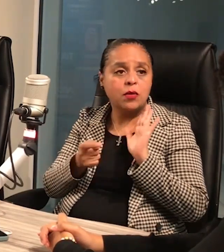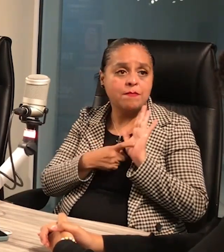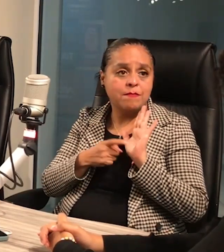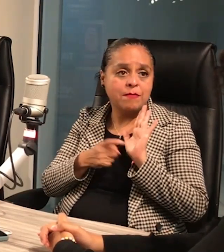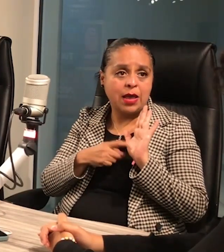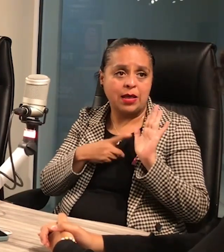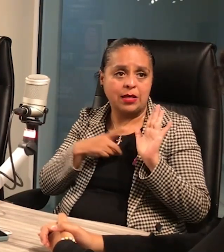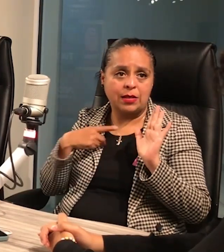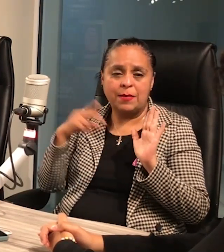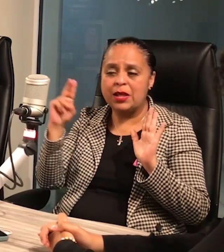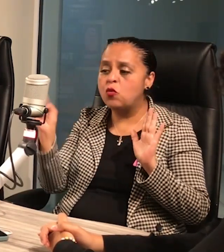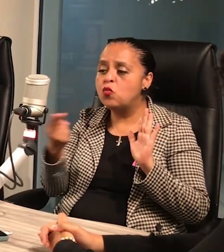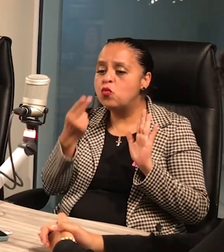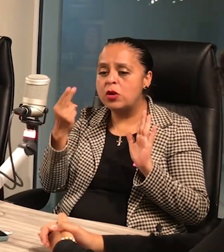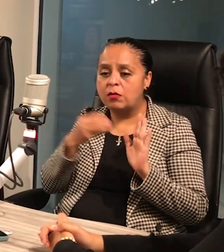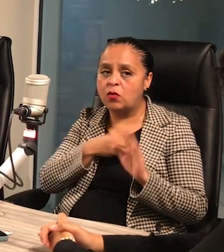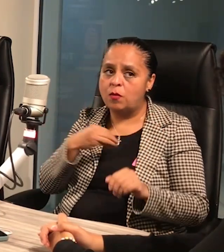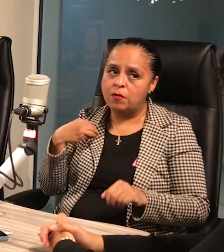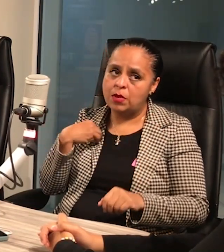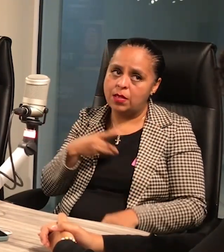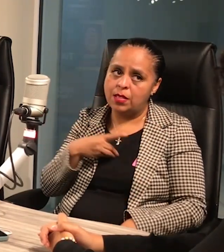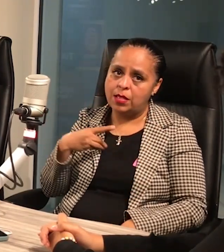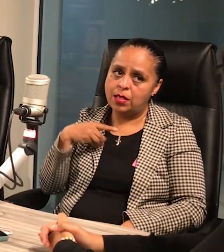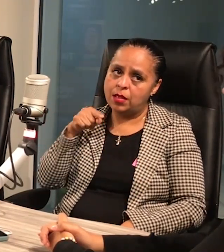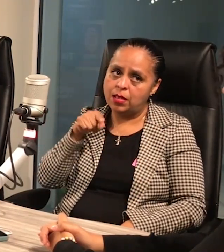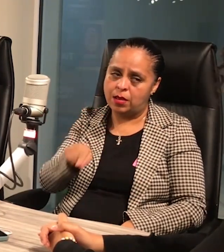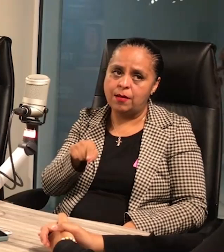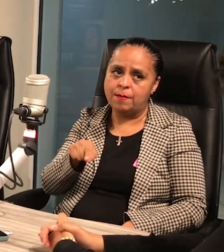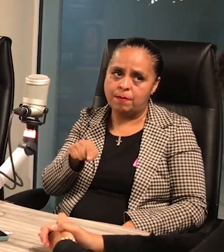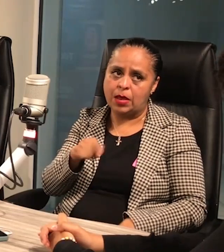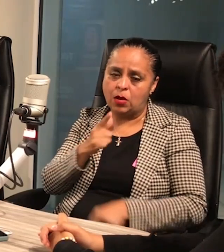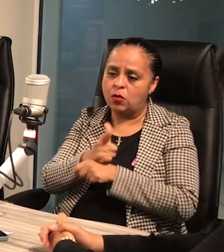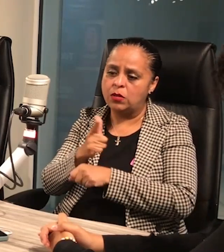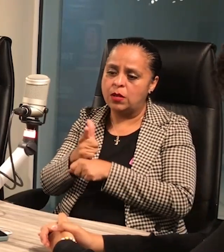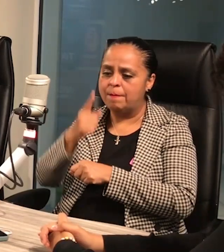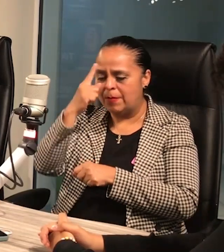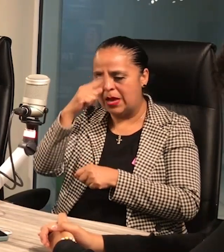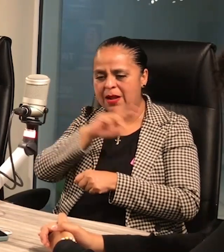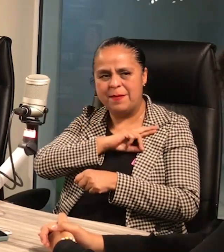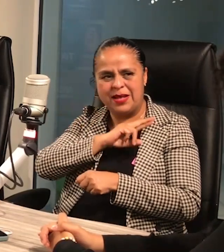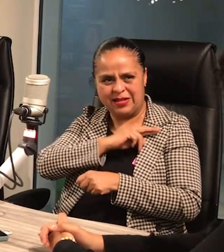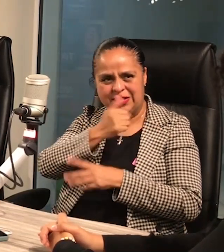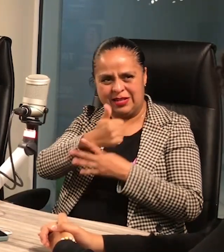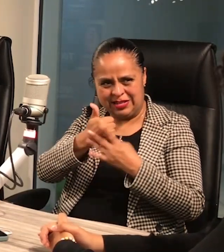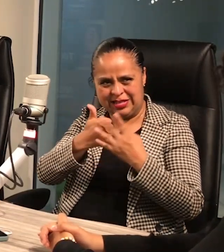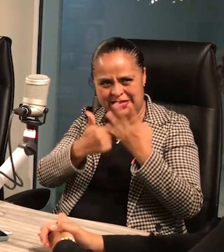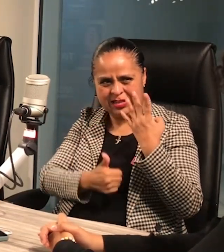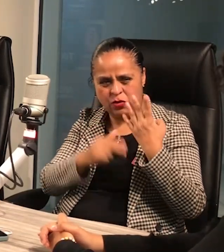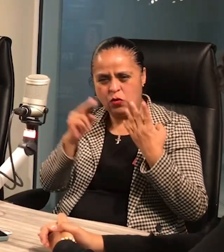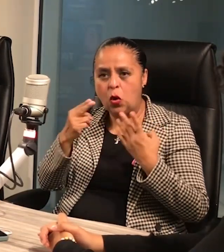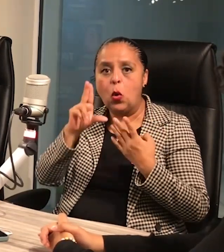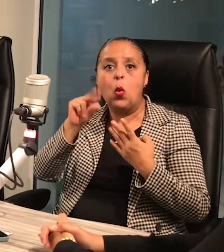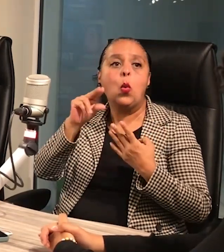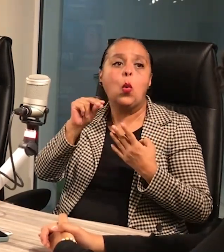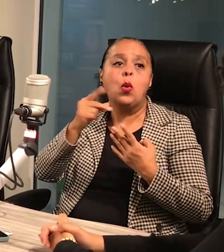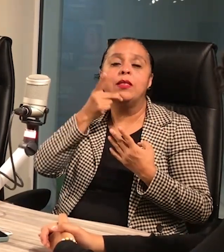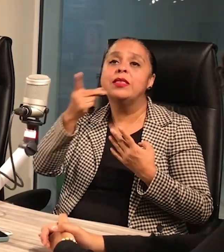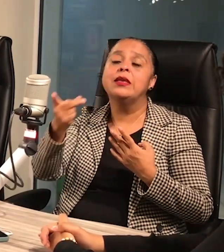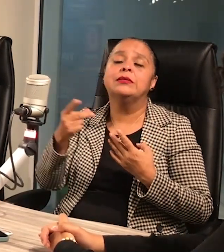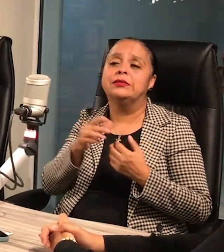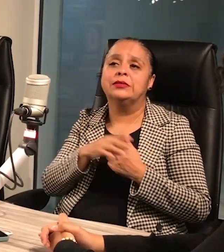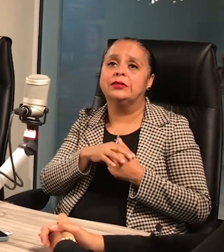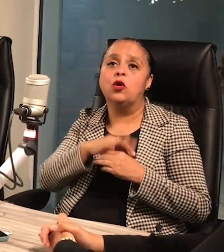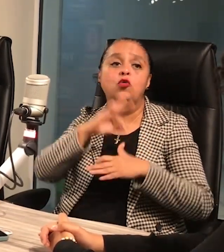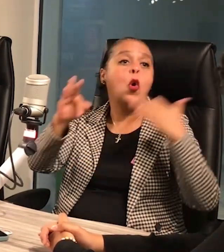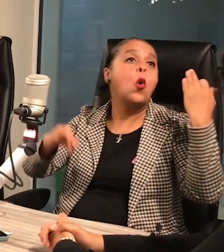las universidades estén obligadas a tomar en cuenta esto, y en base a cada particularidad de universidad, digo, no estamos diciendo que